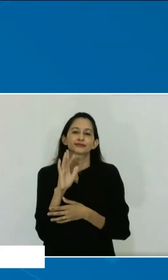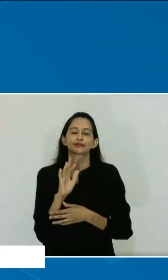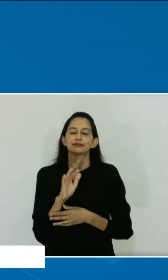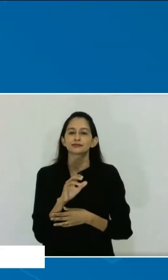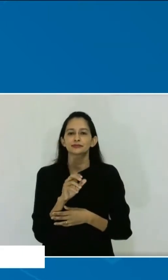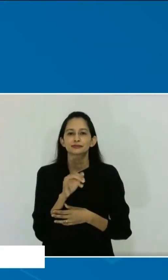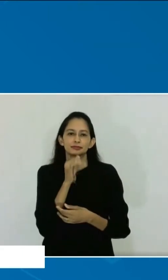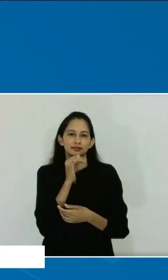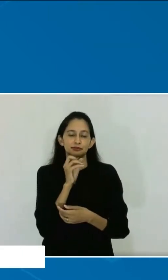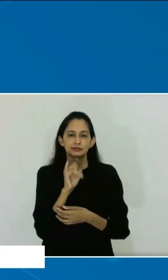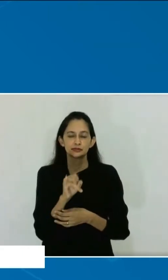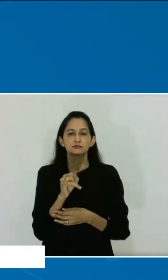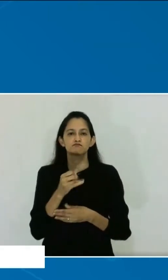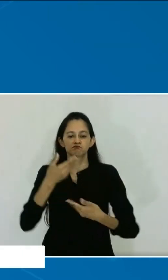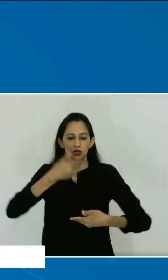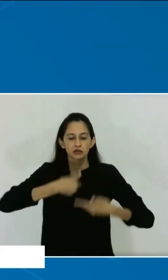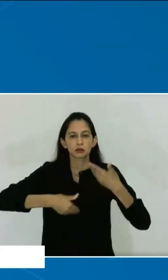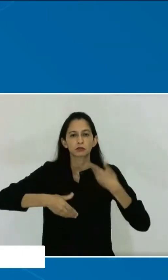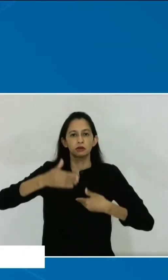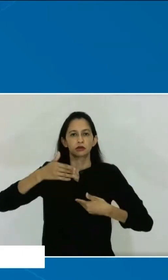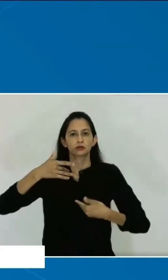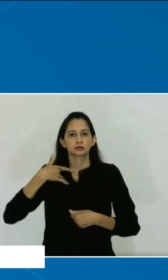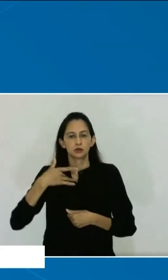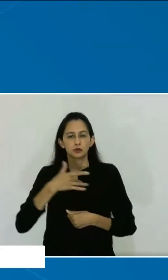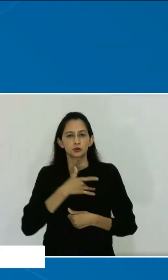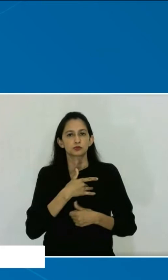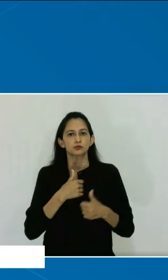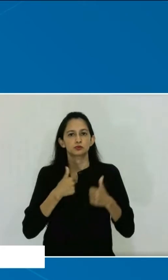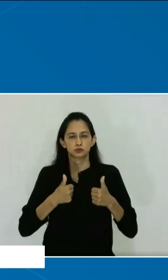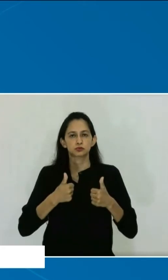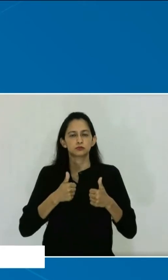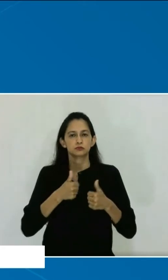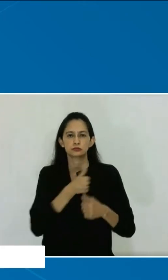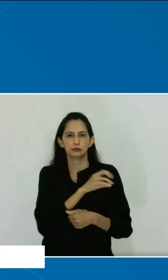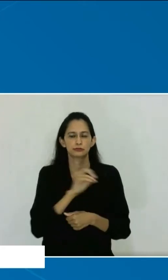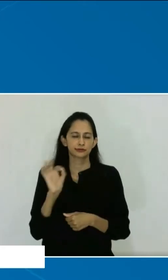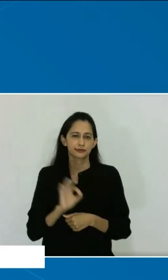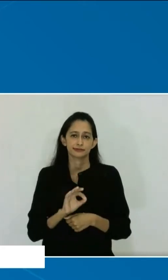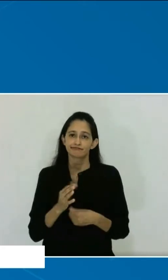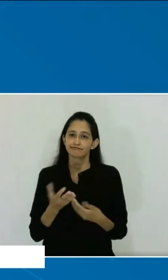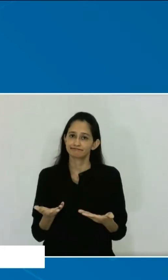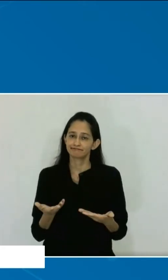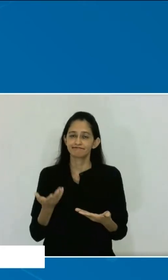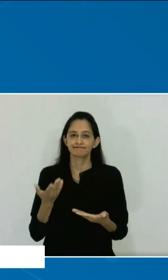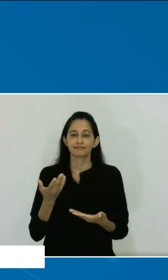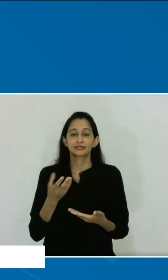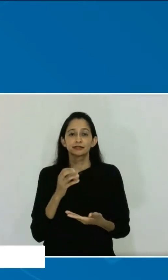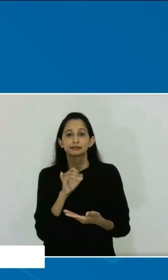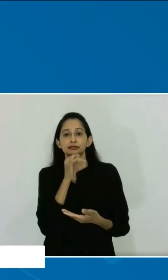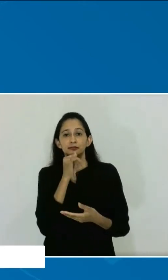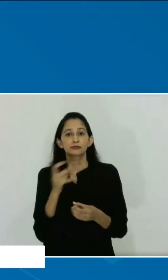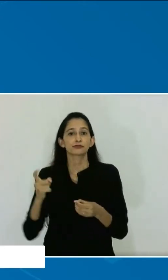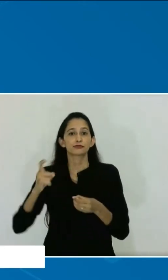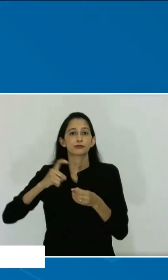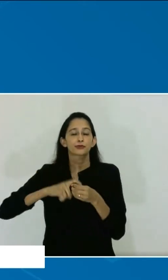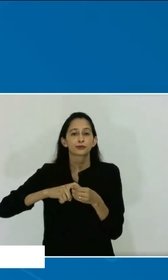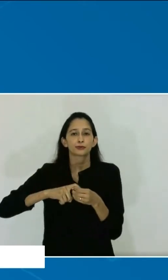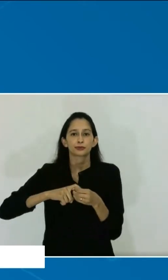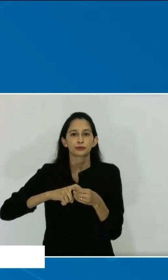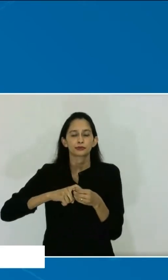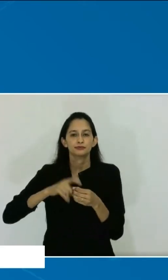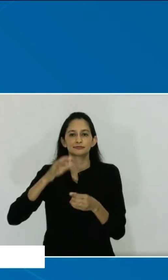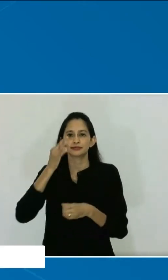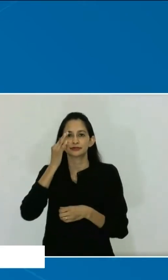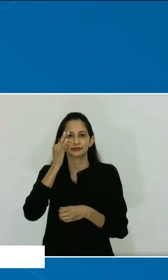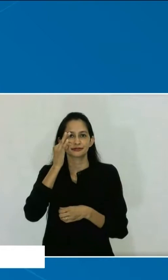com eficácia inequívoca, né? E para a gente voltar com 100%